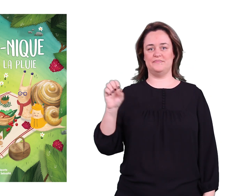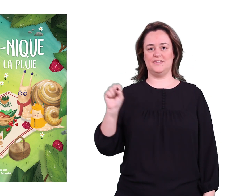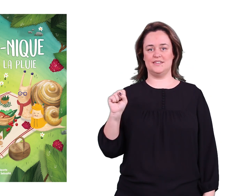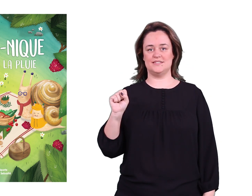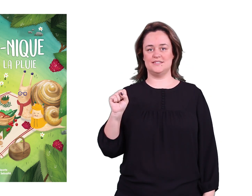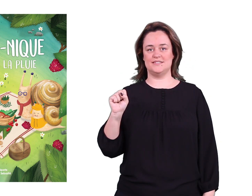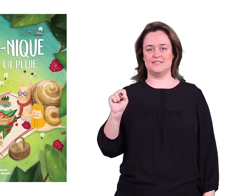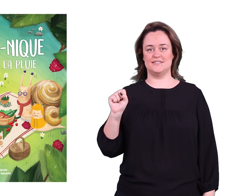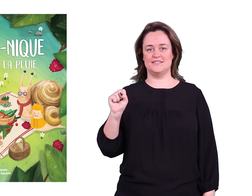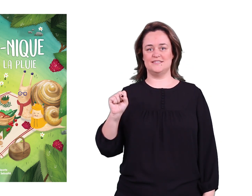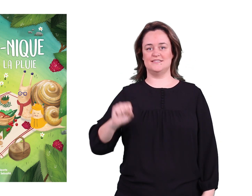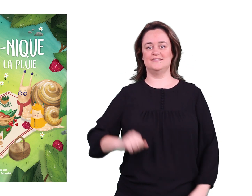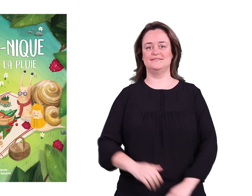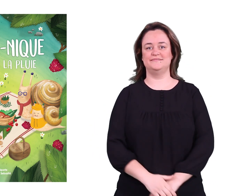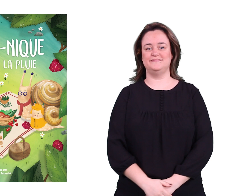Molinari Sébastia.